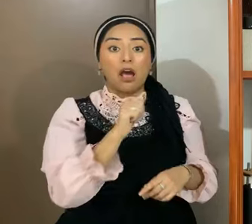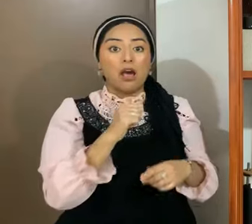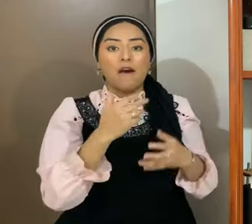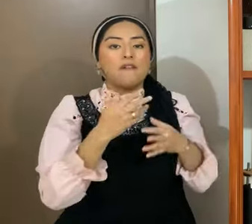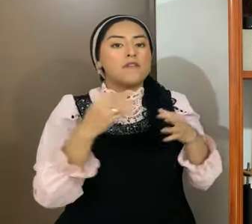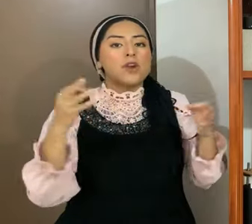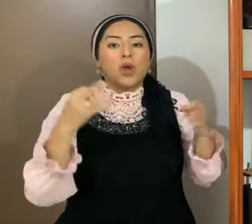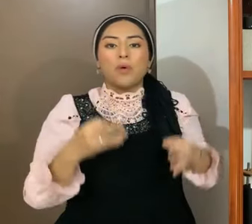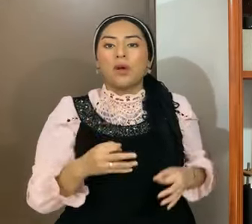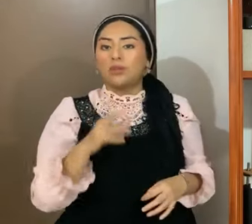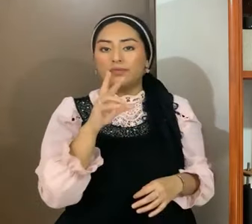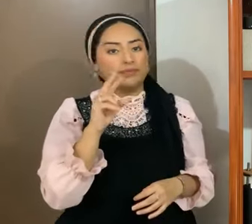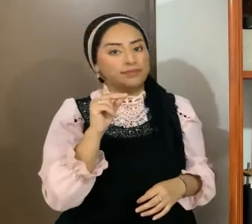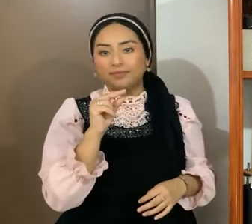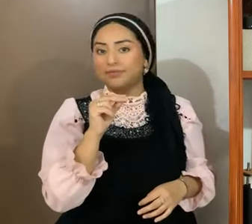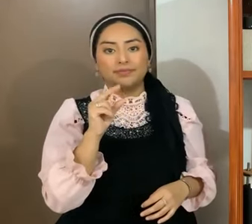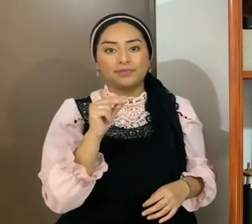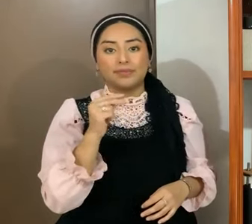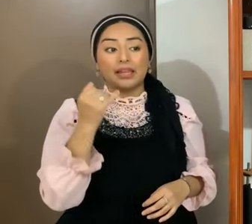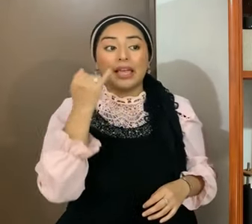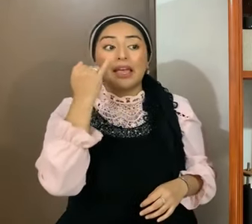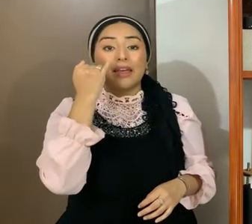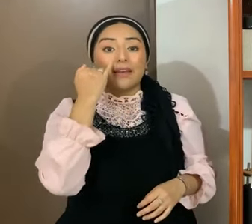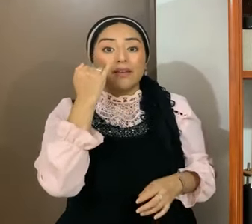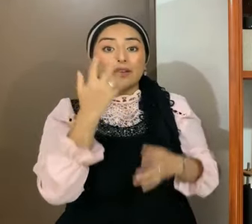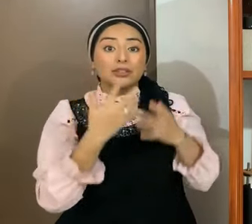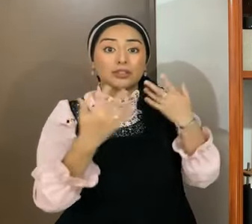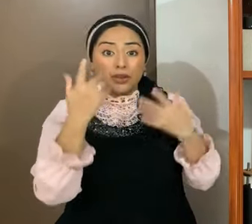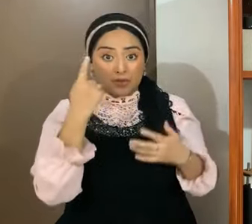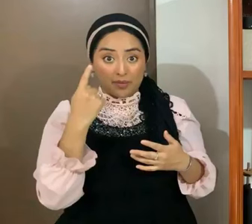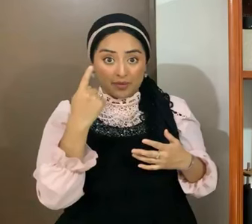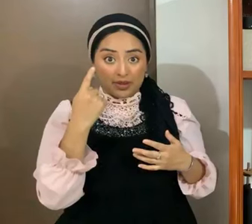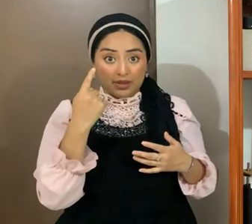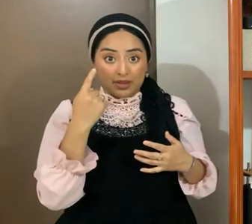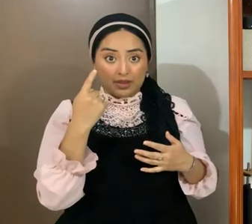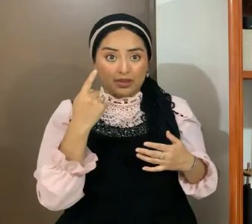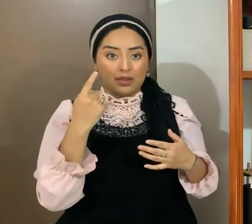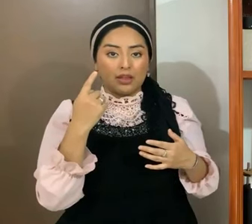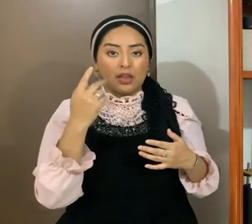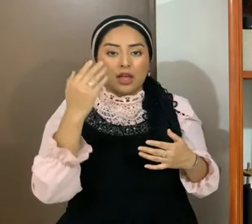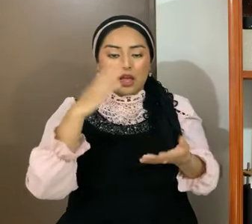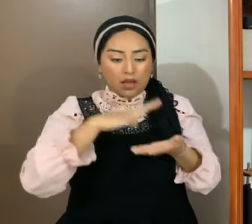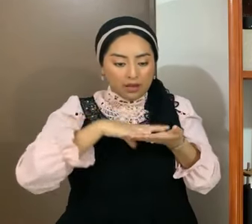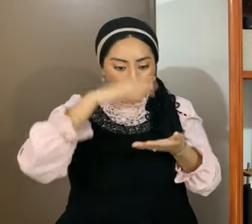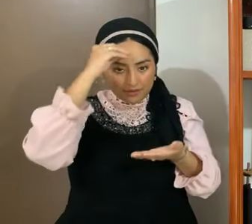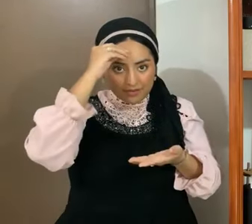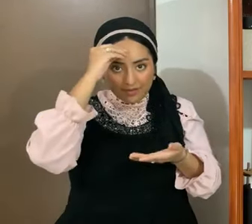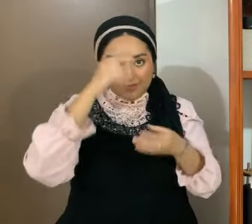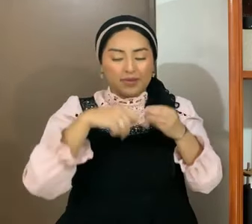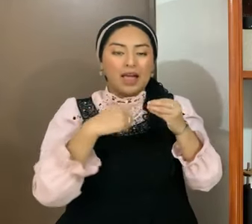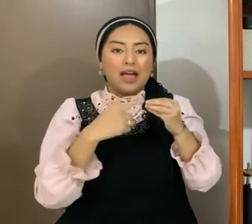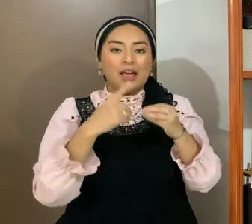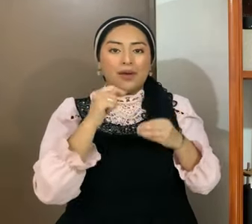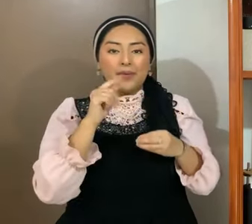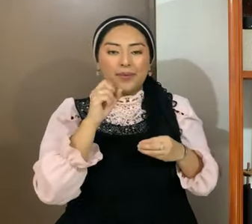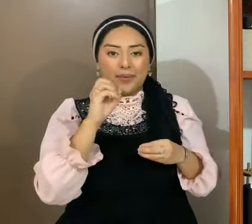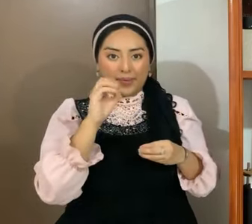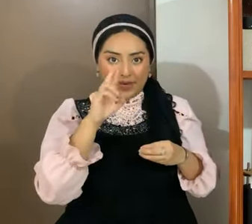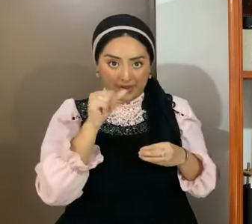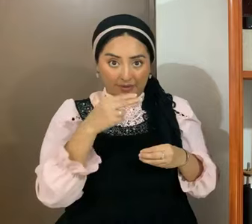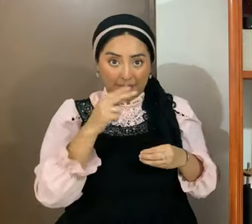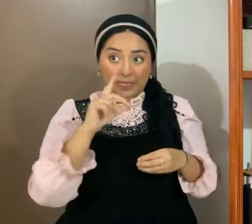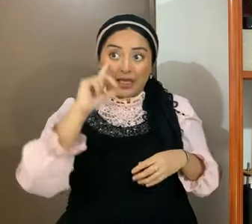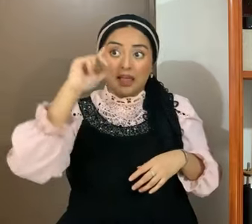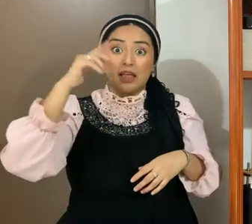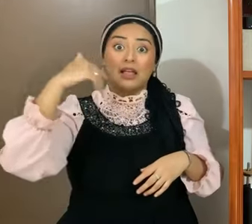atención. Es decir, si alguien se va, dizque sabiendo Torah, se va